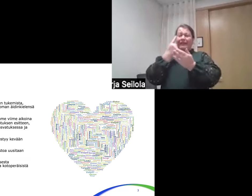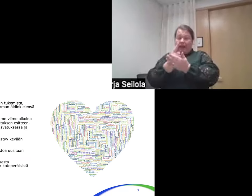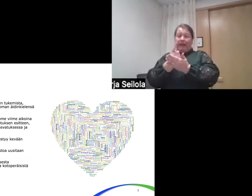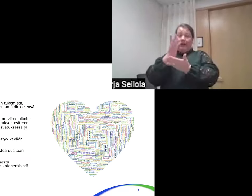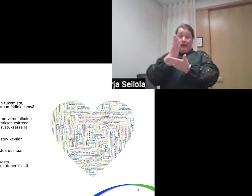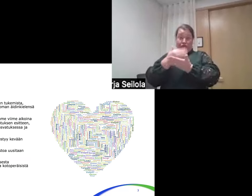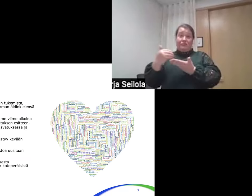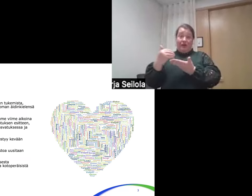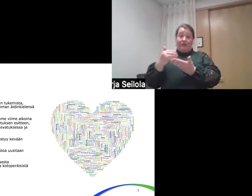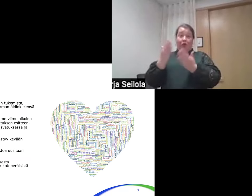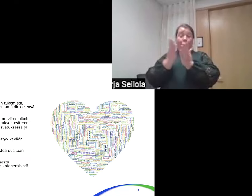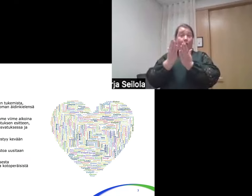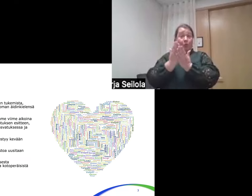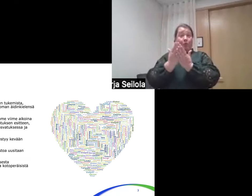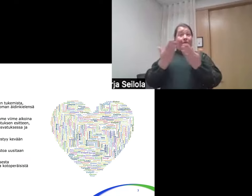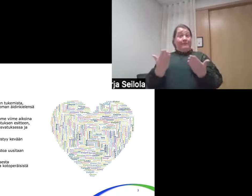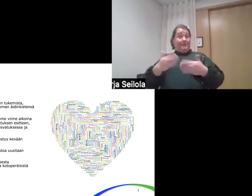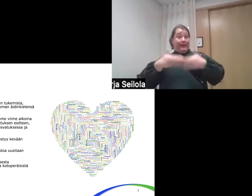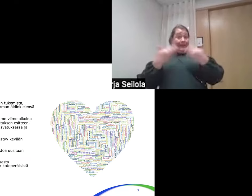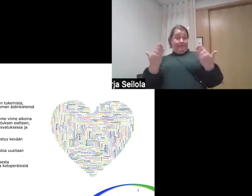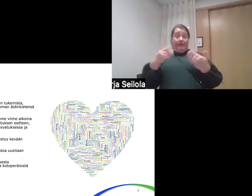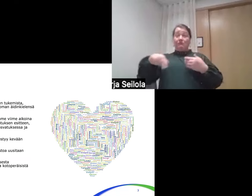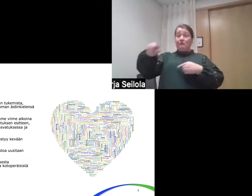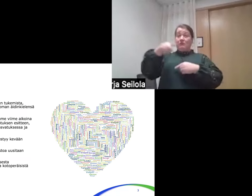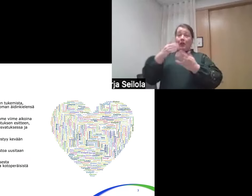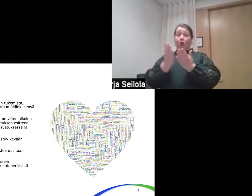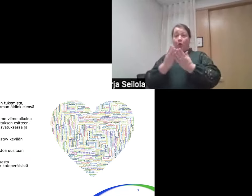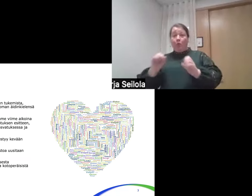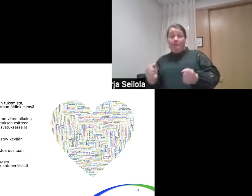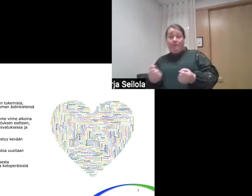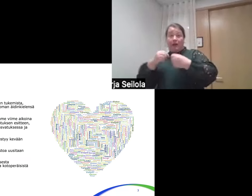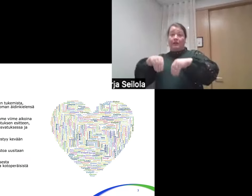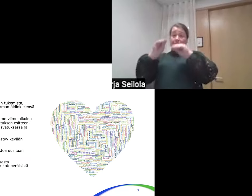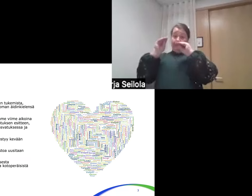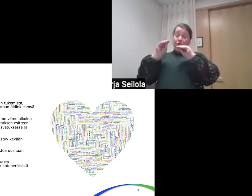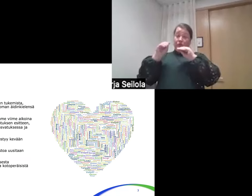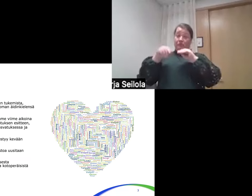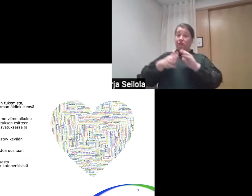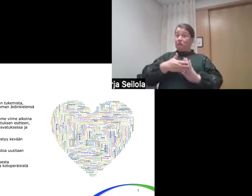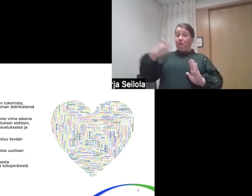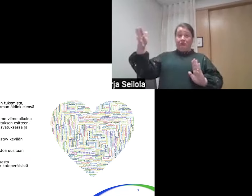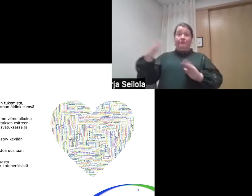Eli puhun hiukan enemmän tästä kielitietoisuudesta, koska se on äärimmäisen tärkeä osa